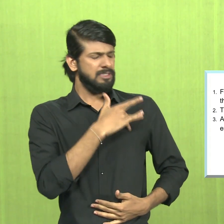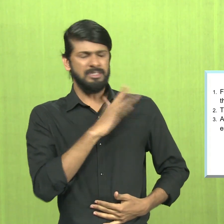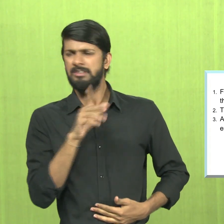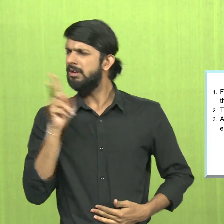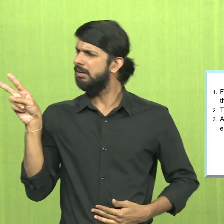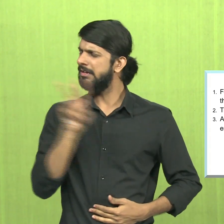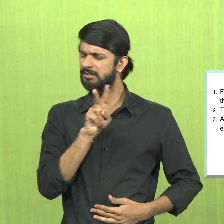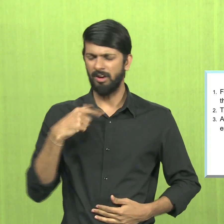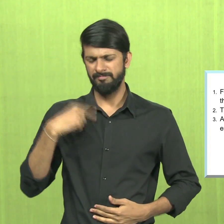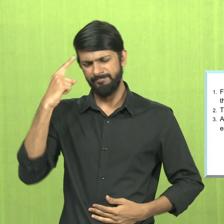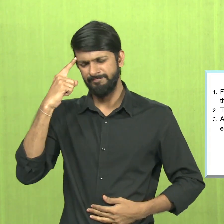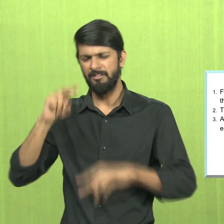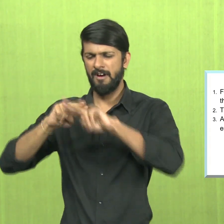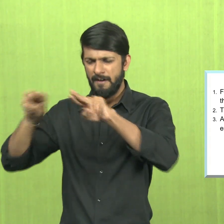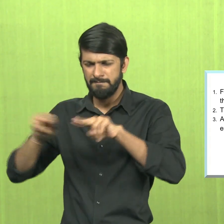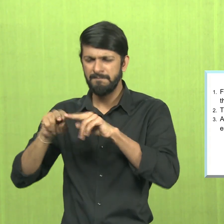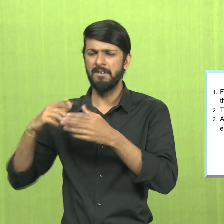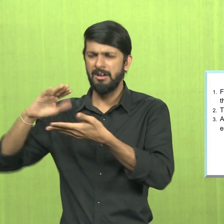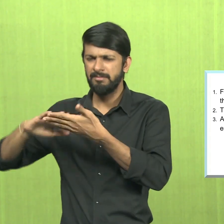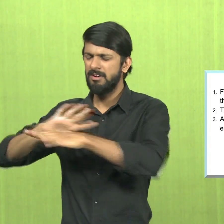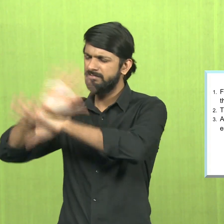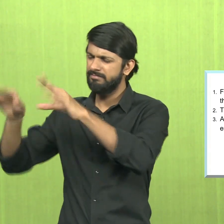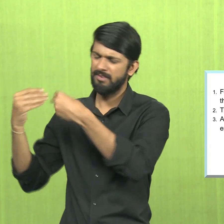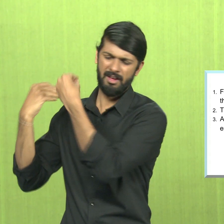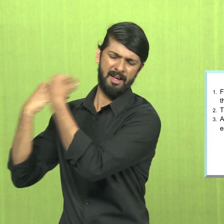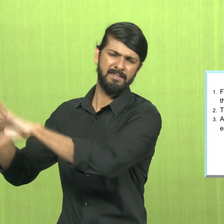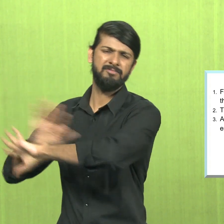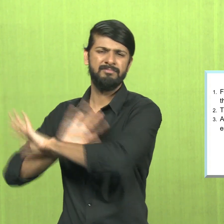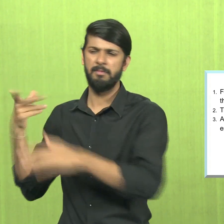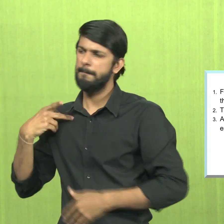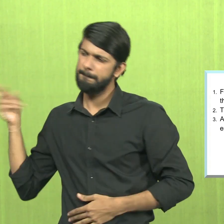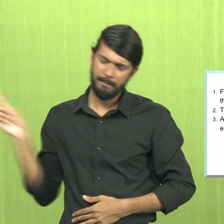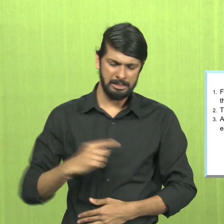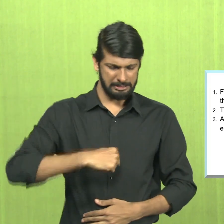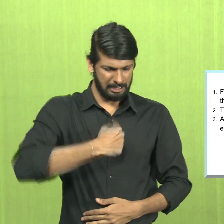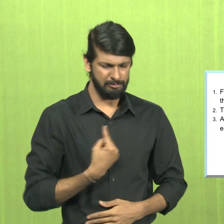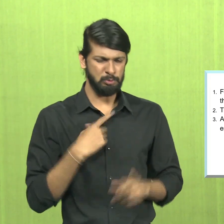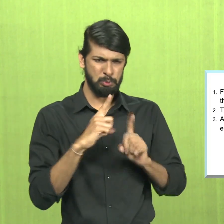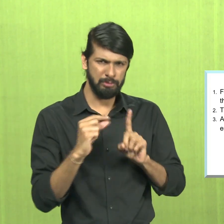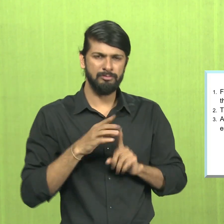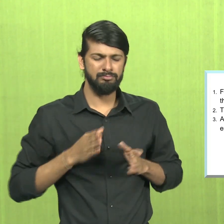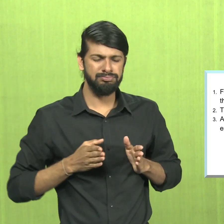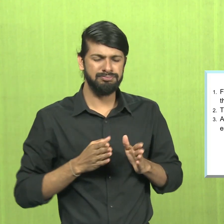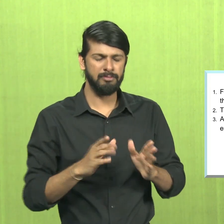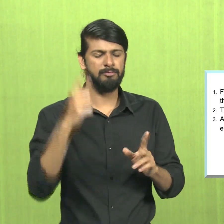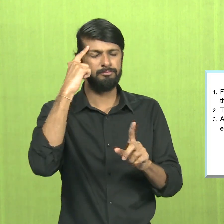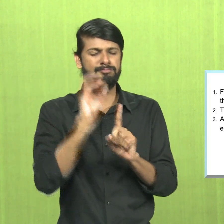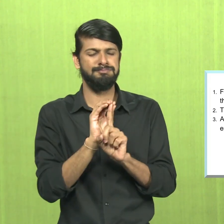210 सफरिंग इस बांध रियालिटी थे लिप्स लाइफ कंफर्ट लीव्स